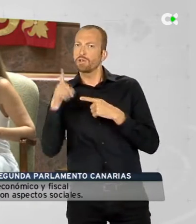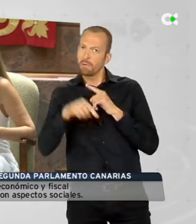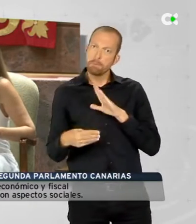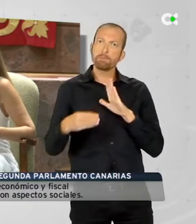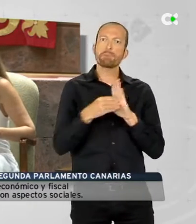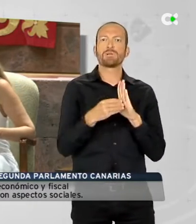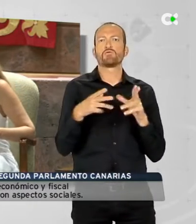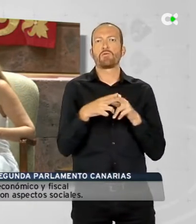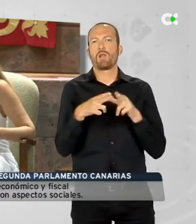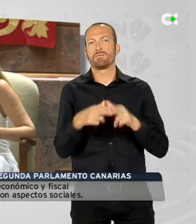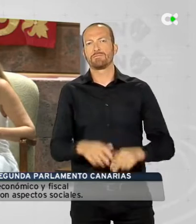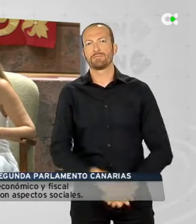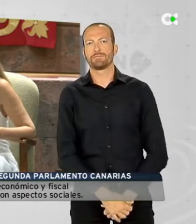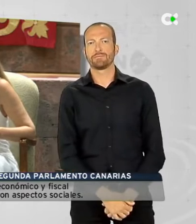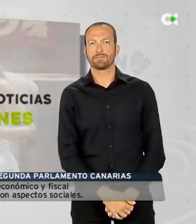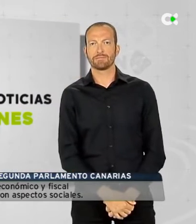sociales.